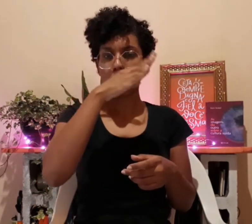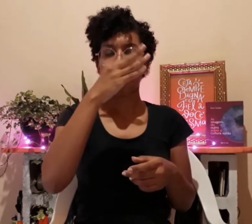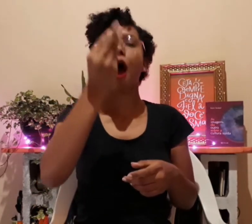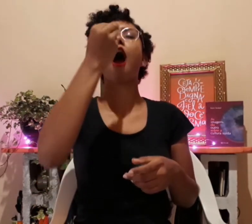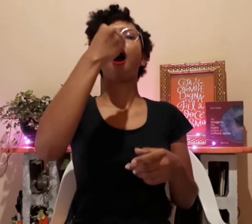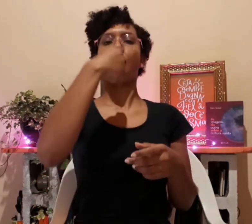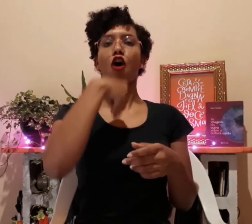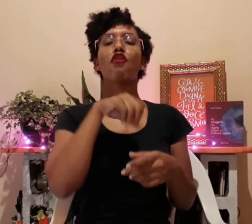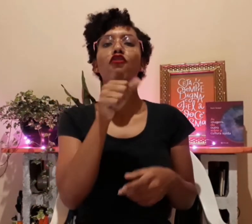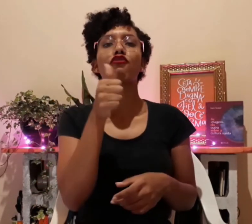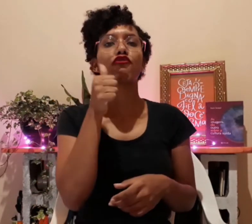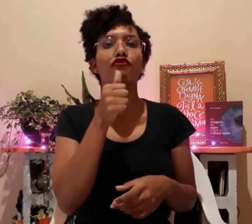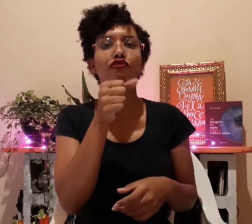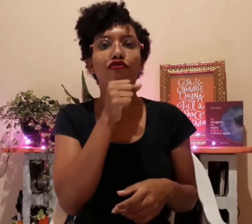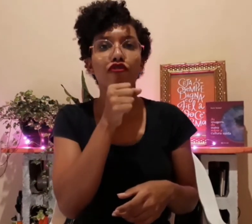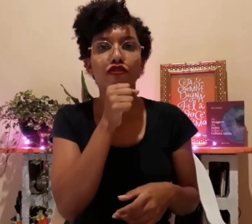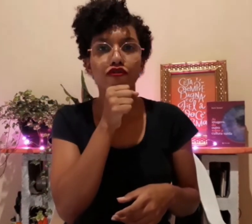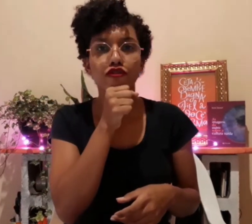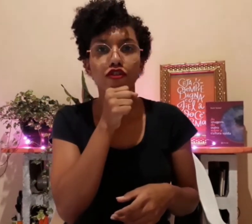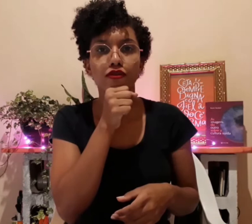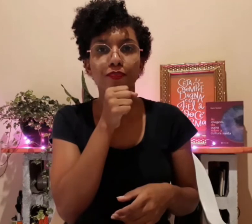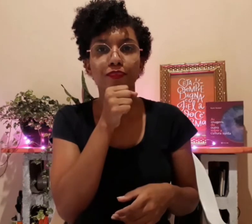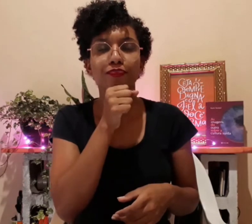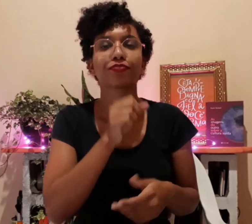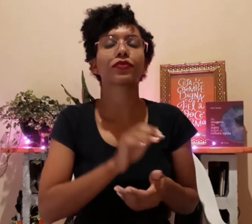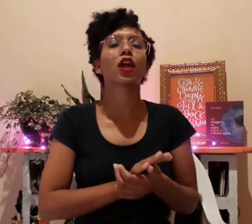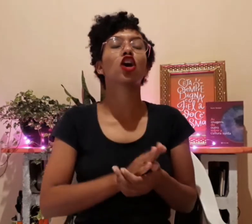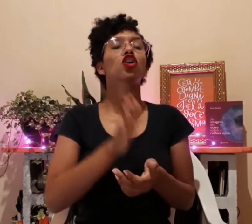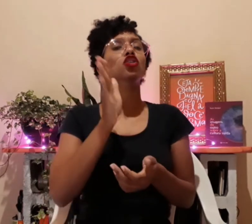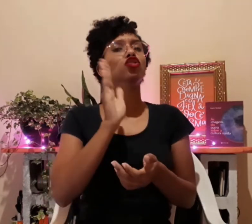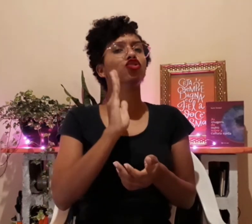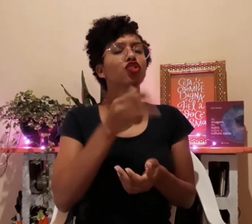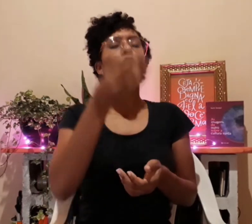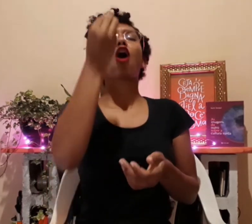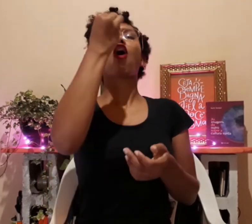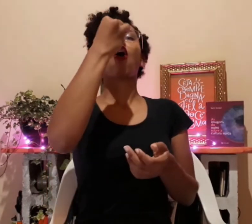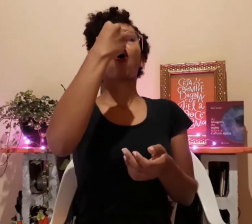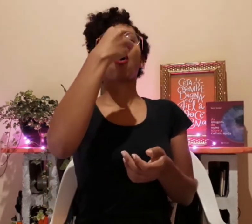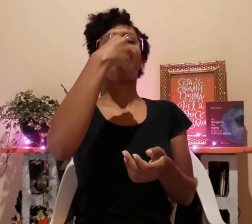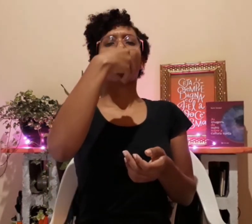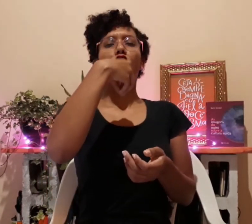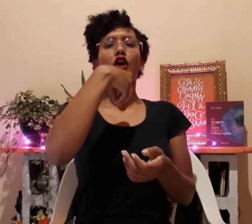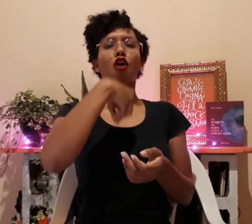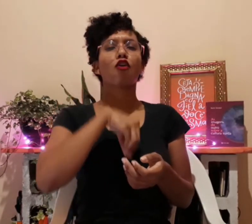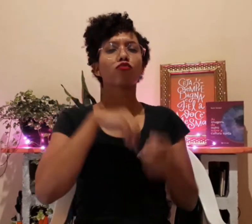já comeu a Chapeuzinho Vermelho, já comeu a vovozinha, tá lá deitado na cama.